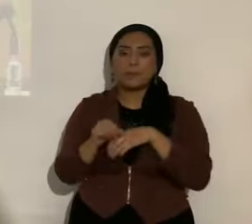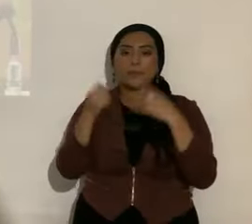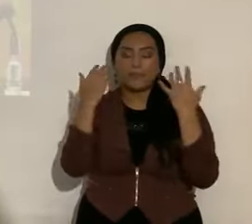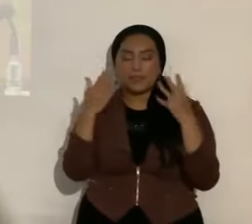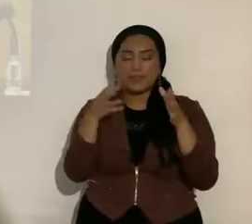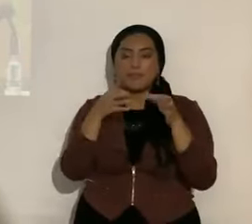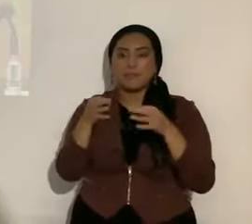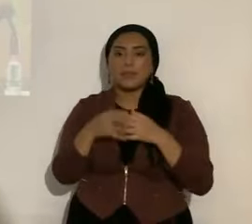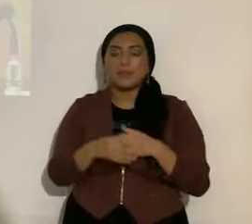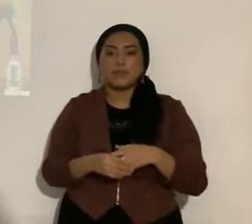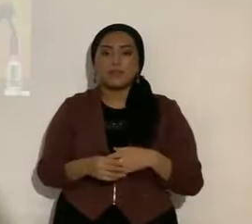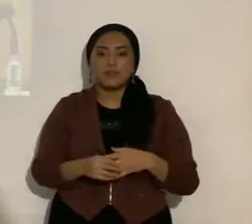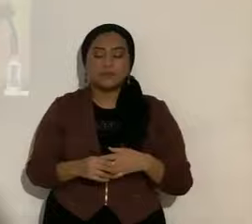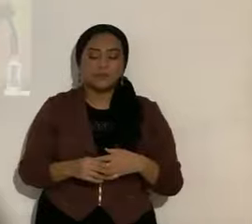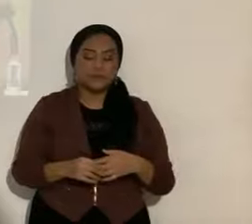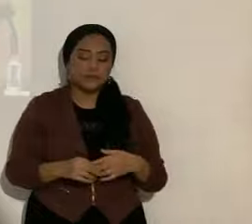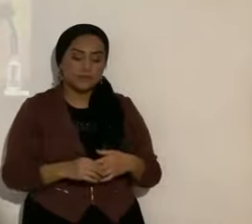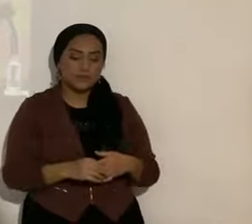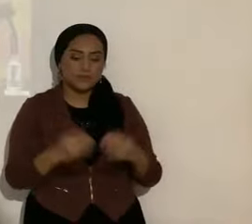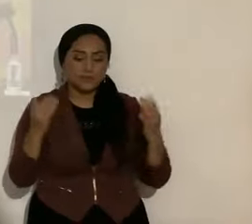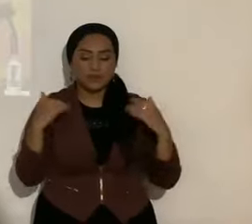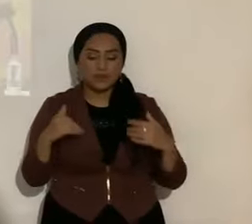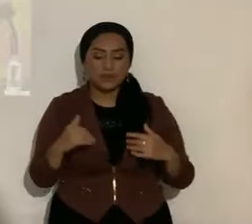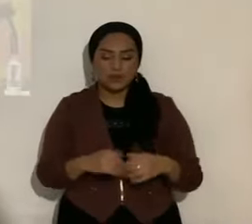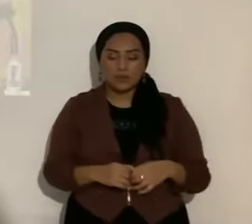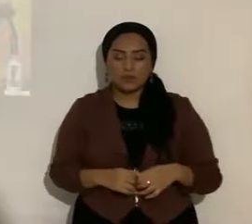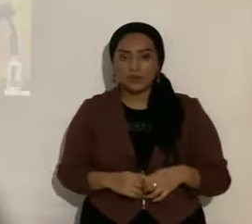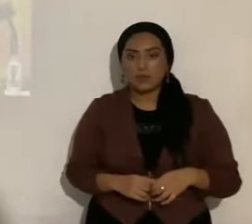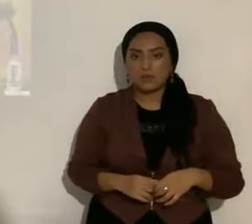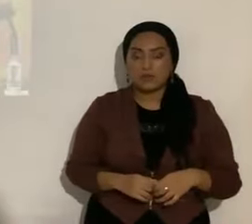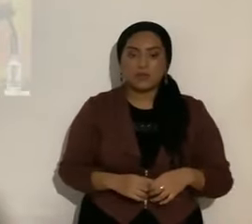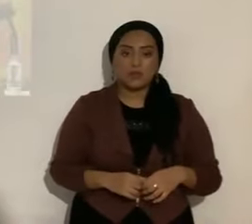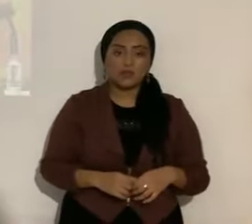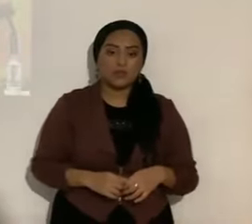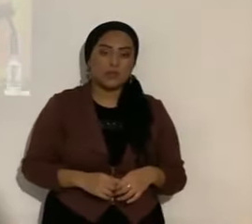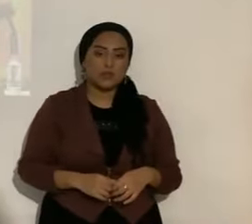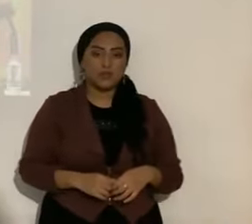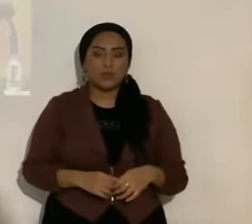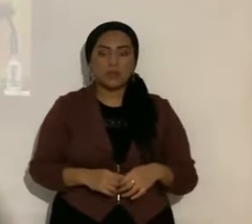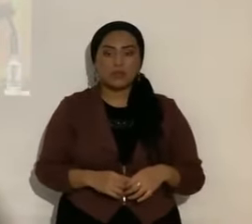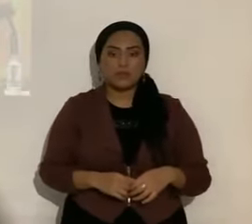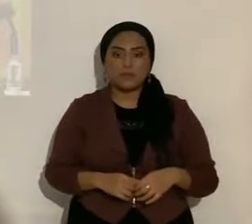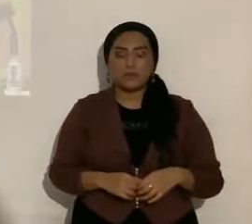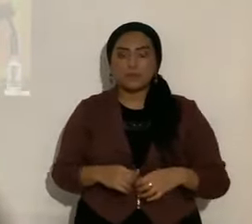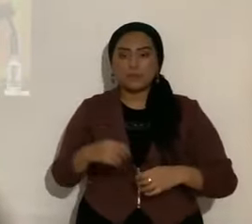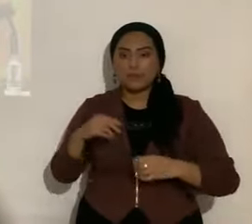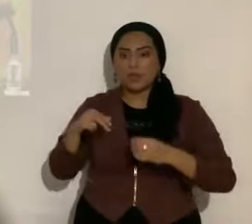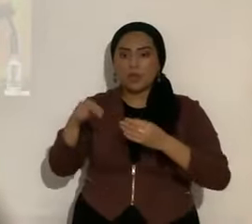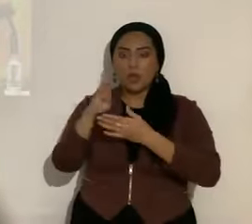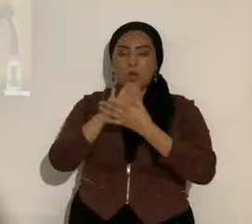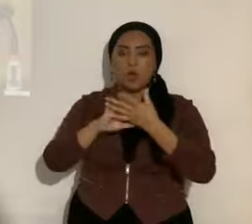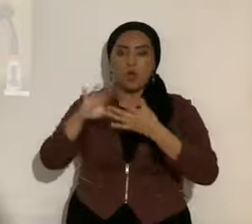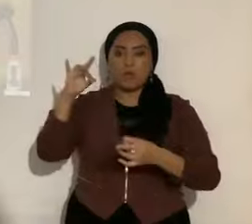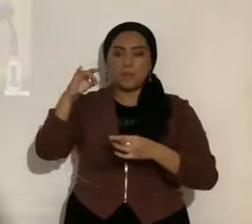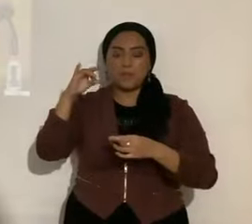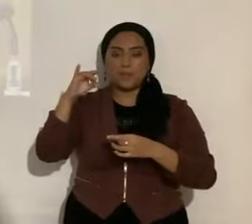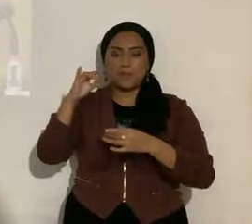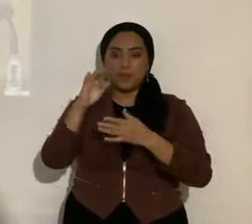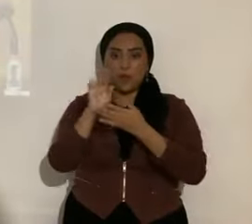lo he ministrado. Bueno, ahora, la fuerte presencia espiritual de nuestro